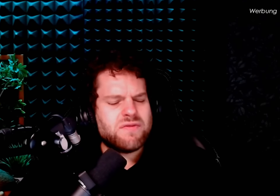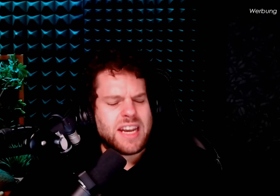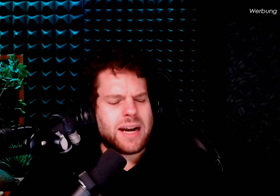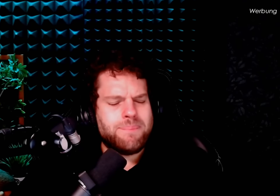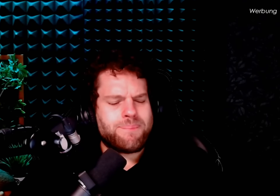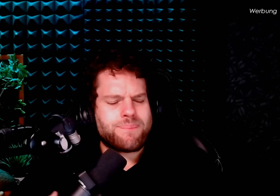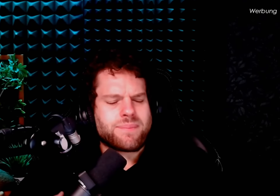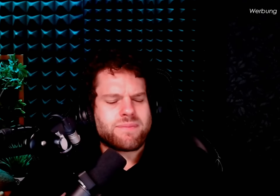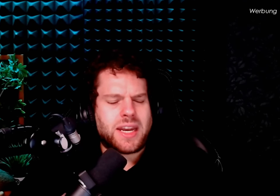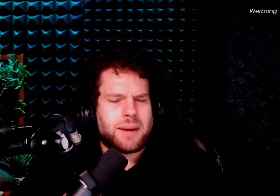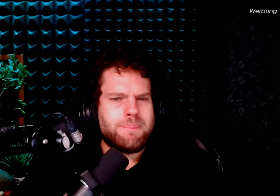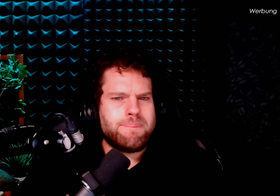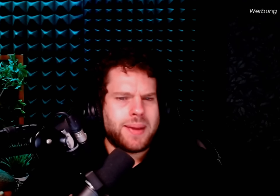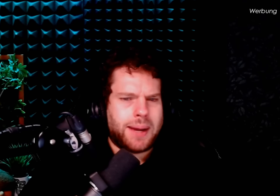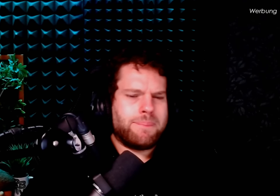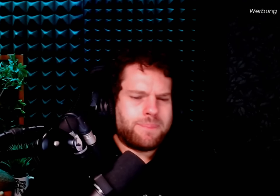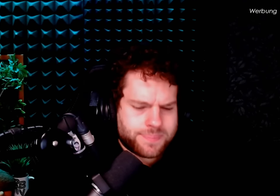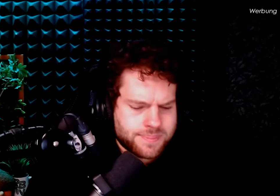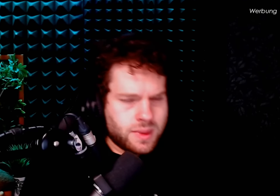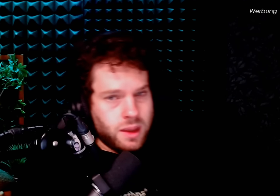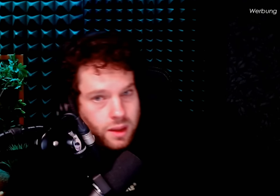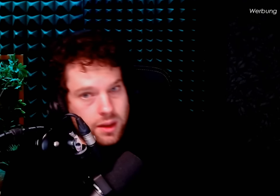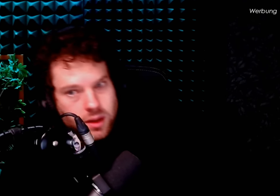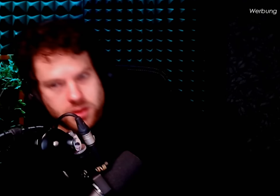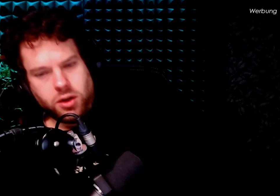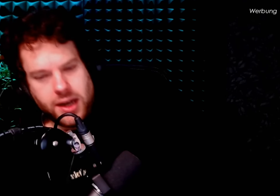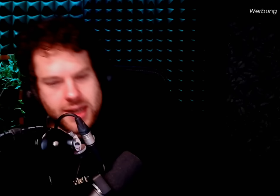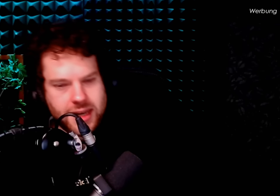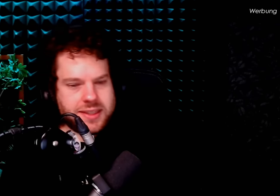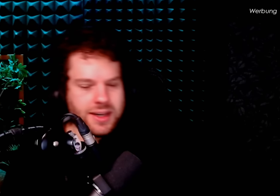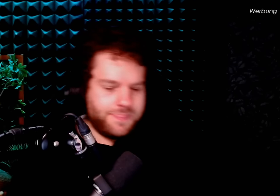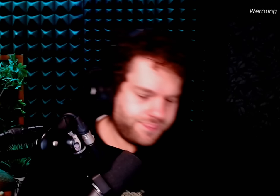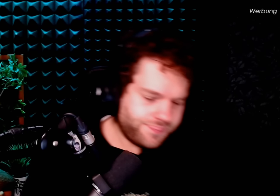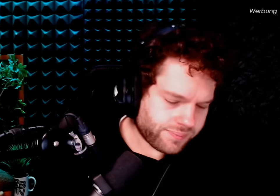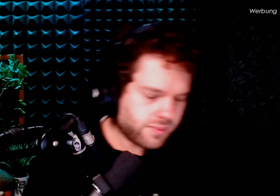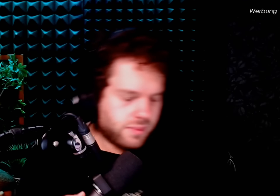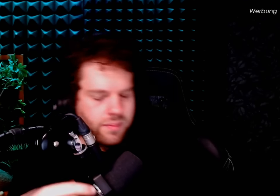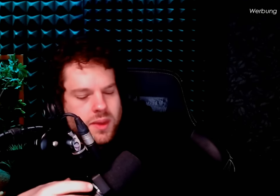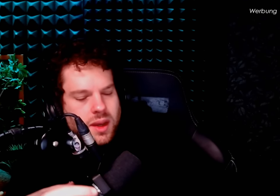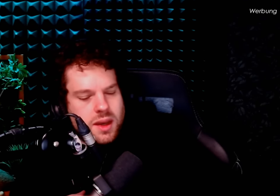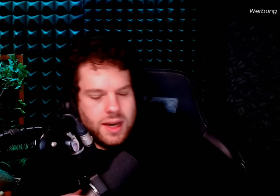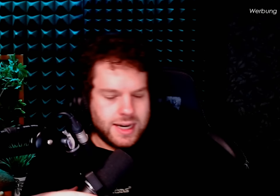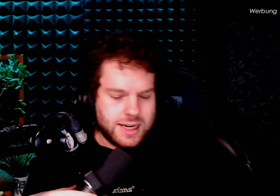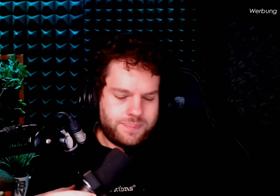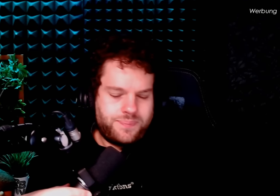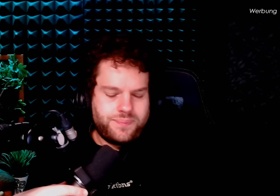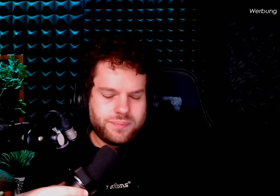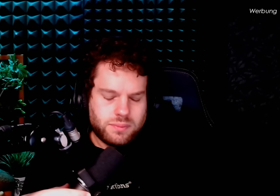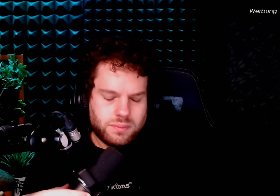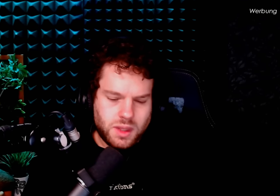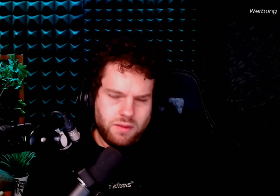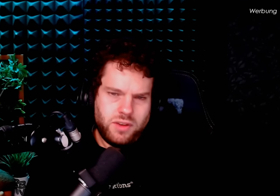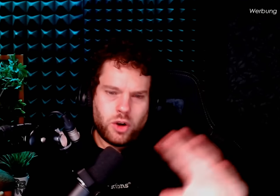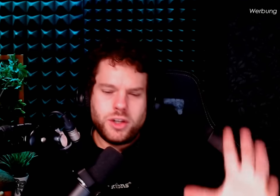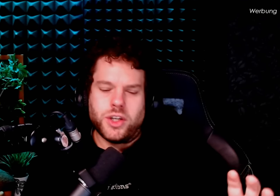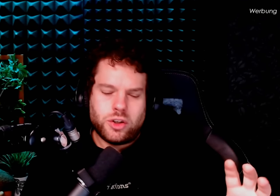Weniger. Weniger. Ja. So. Nächster. Ähm. Wir wollen die